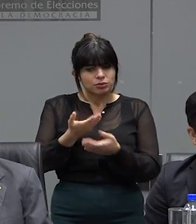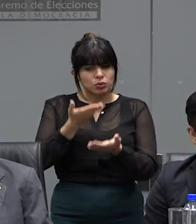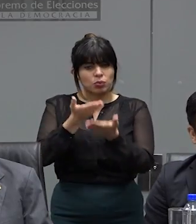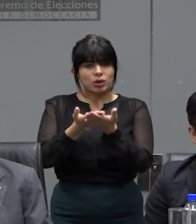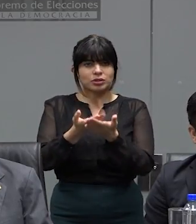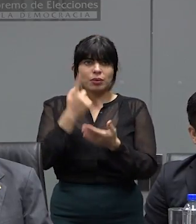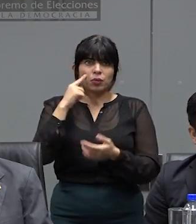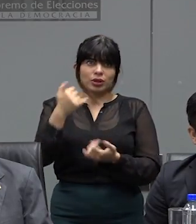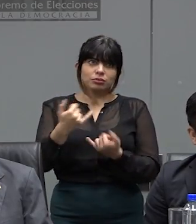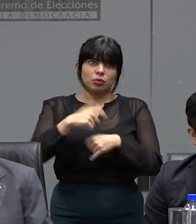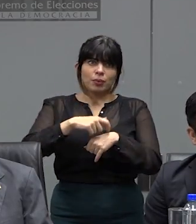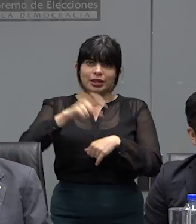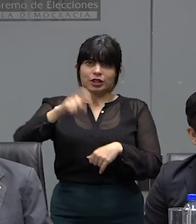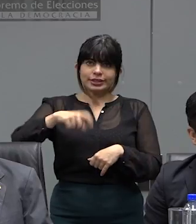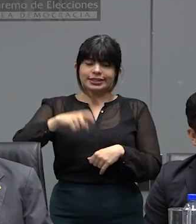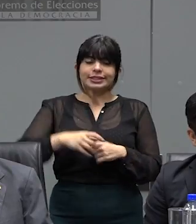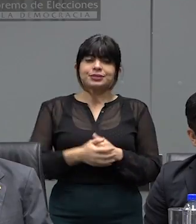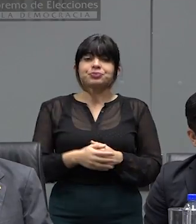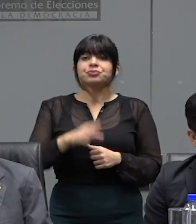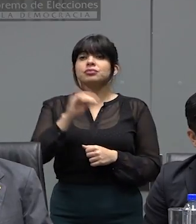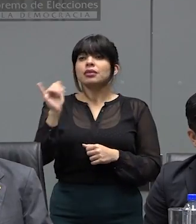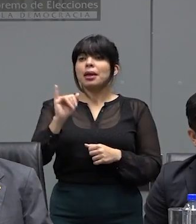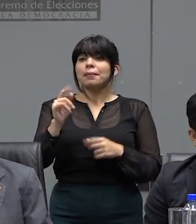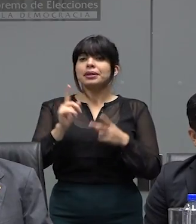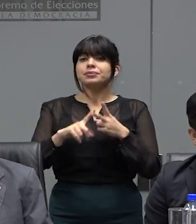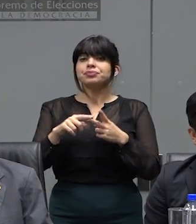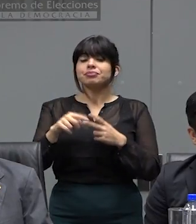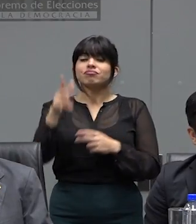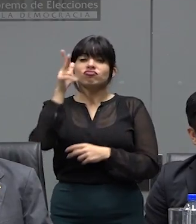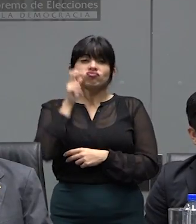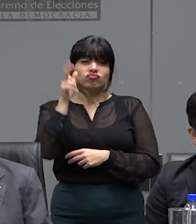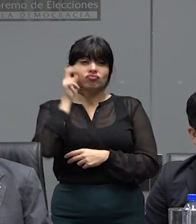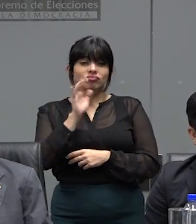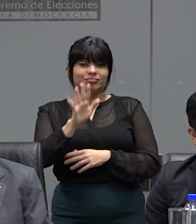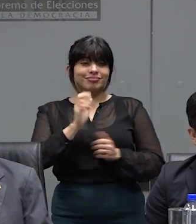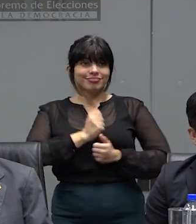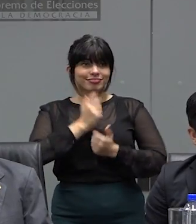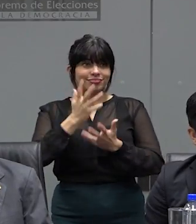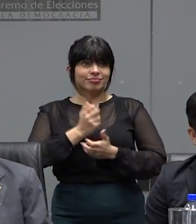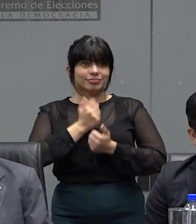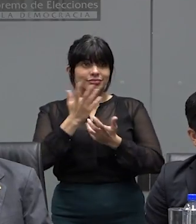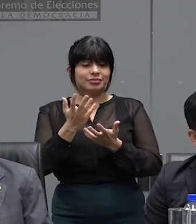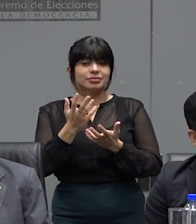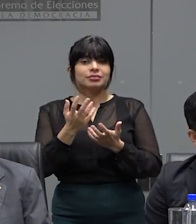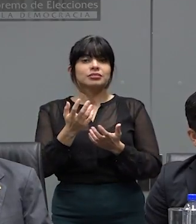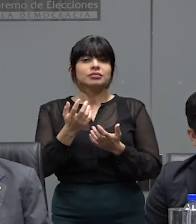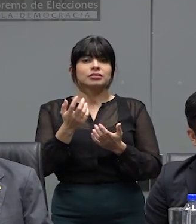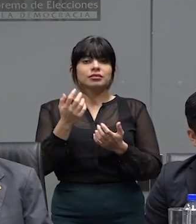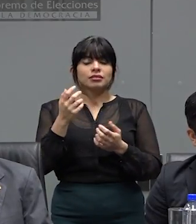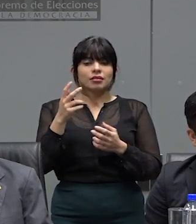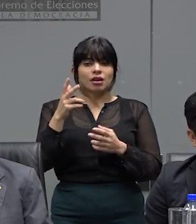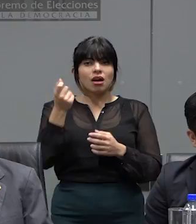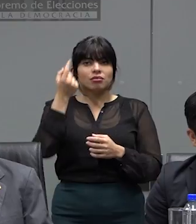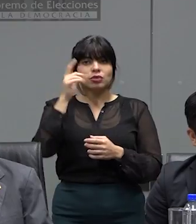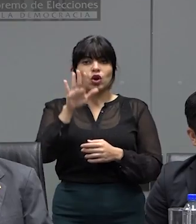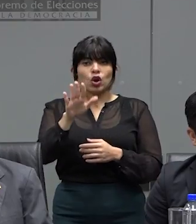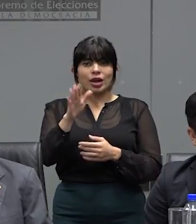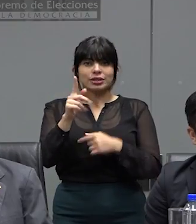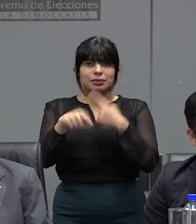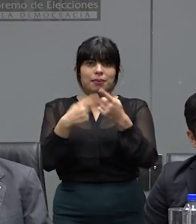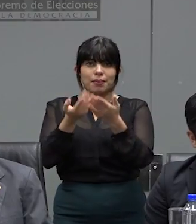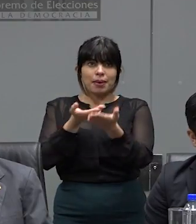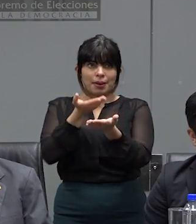amerita. Y además de escucharla y sopesar lo que ella presentará de una